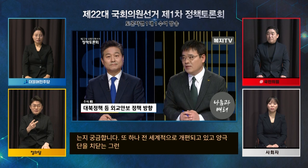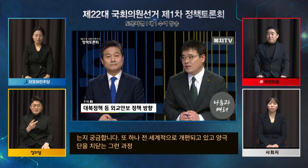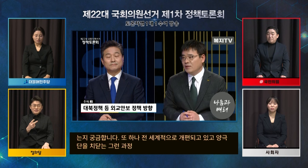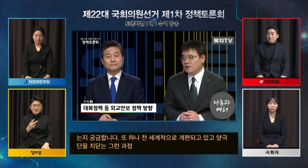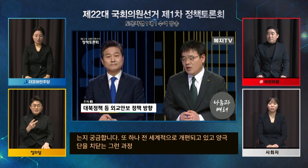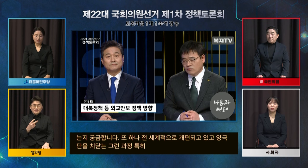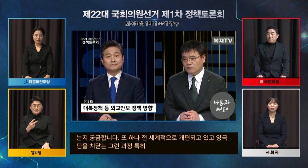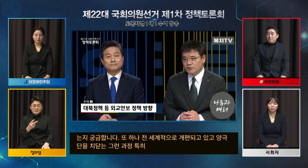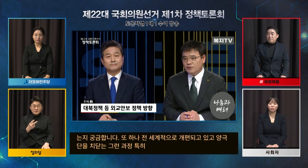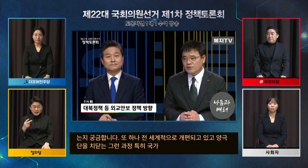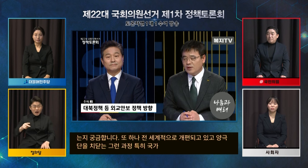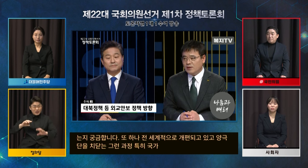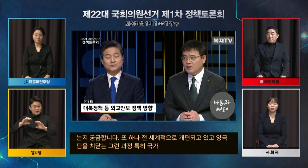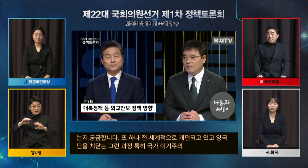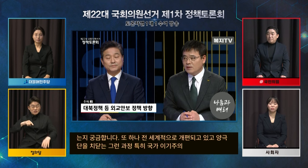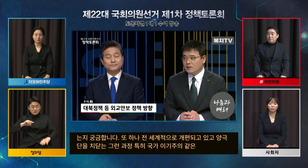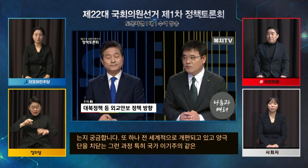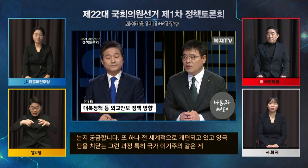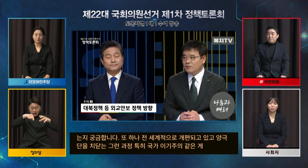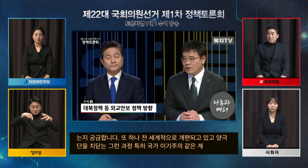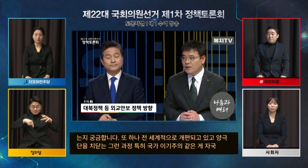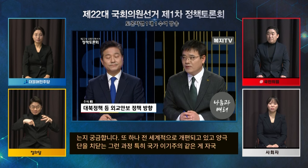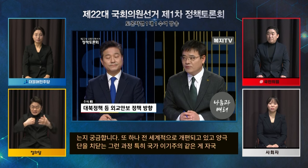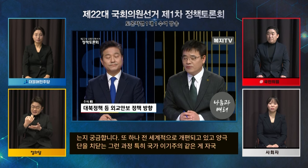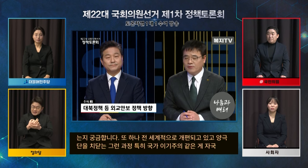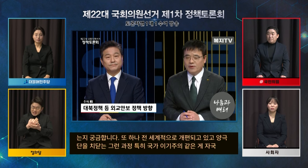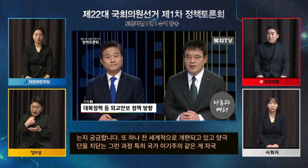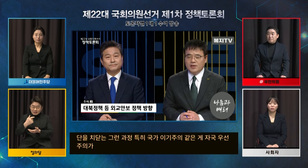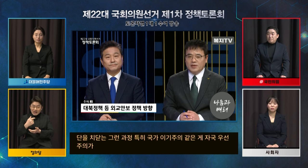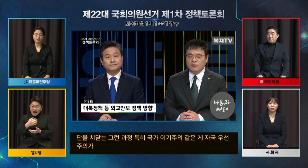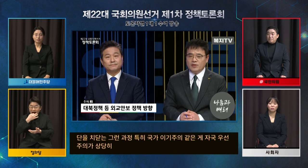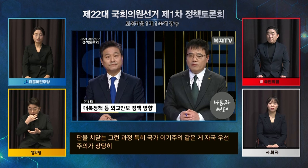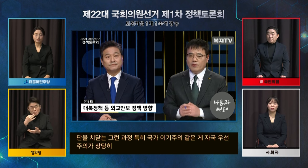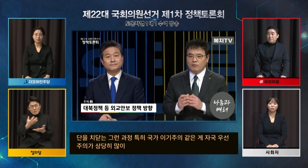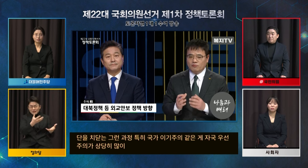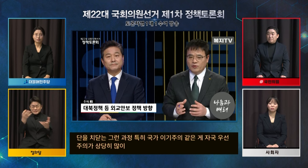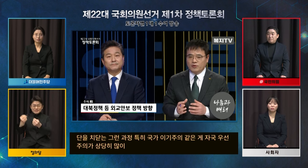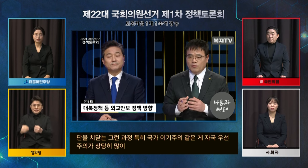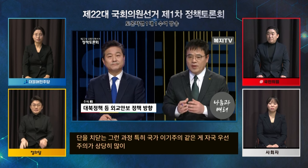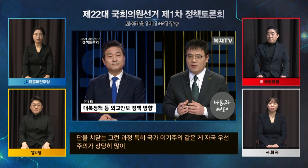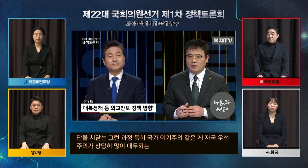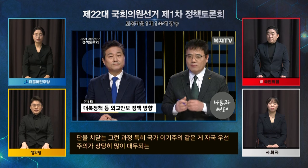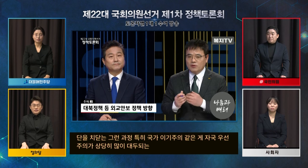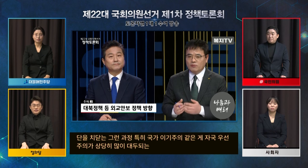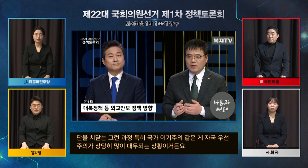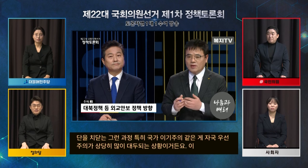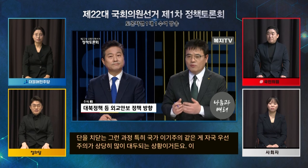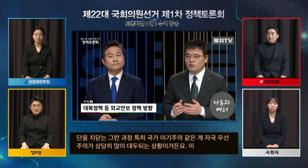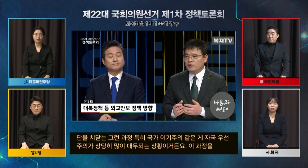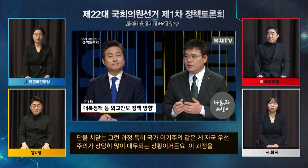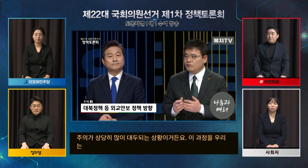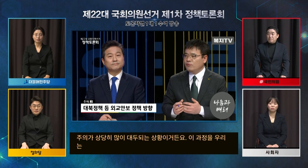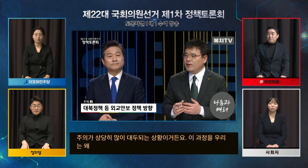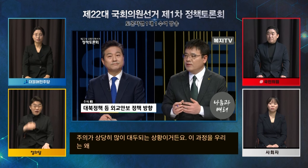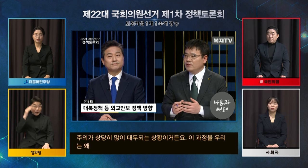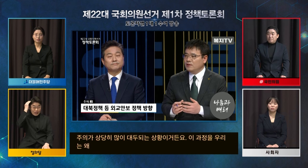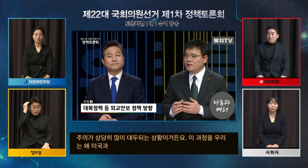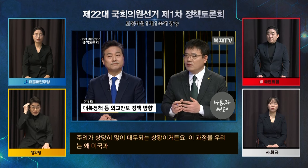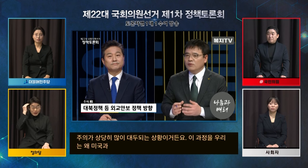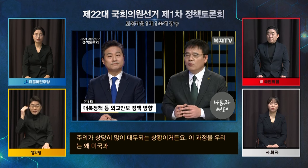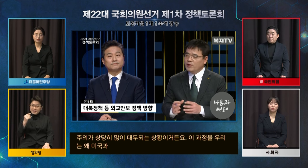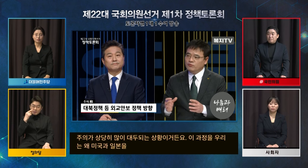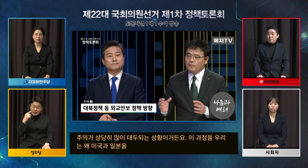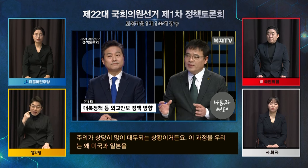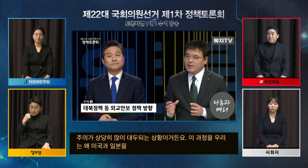굉장히 많이 자국우선주의가 상당히 많이 대두되고 있는 상황이거든요. 이 과정에 우리는 왜 미국과 일본을 기축으로 하는